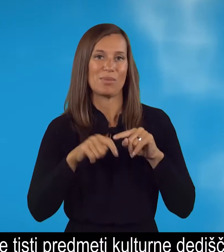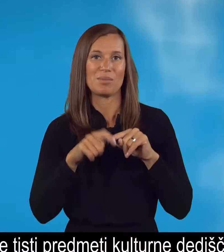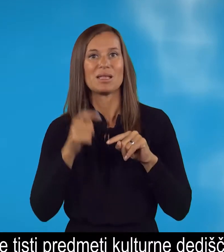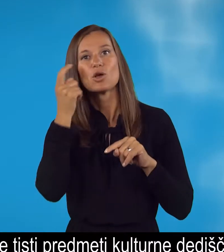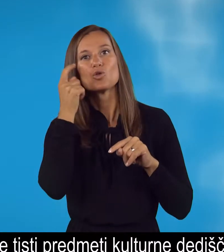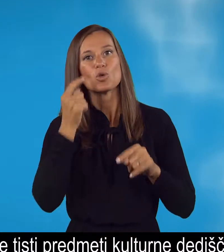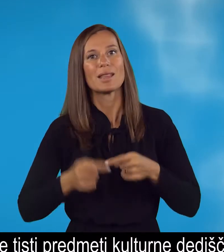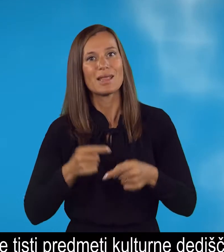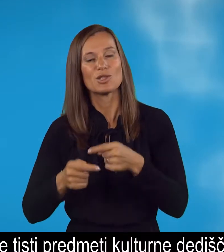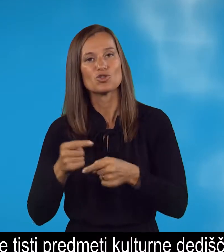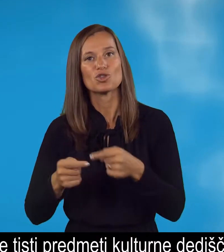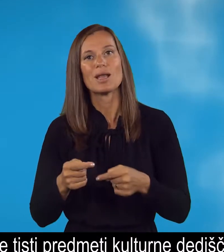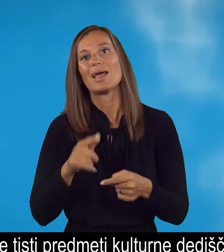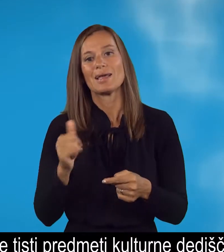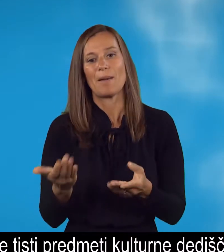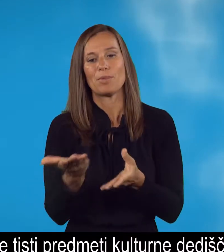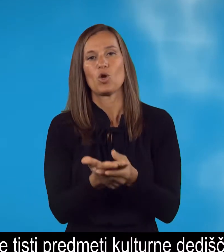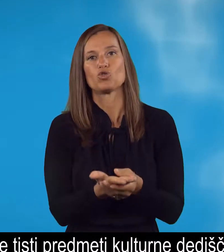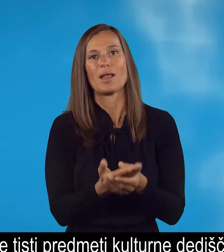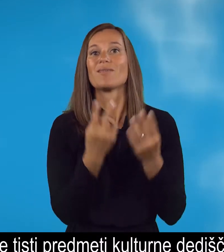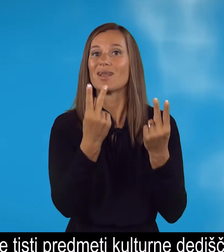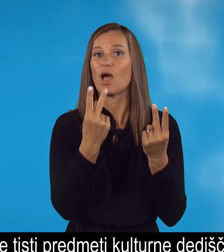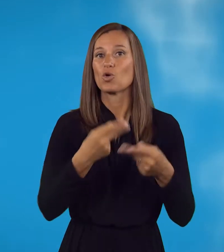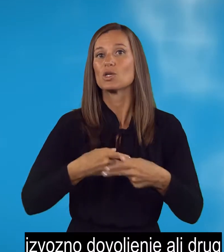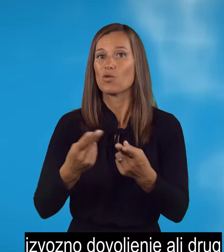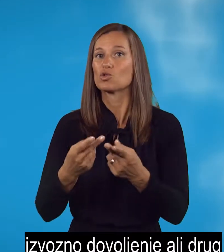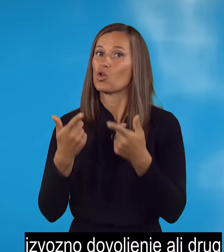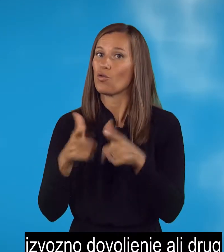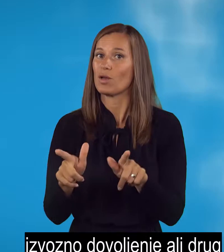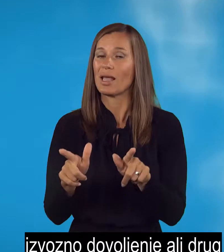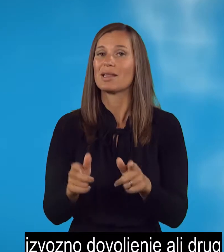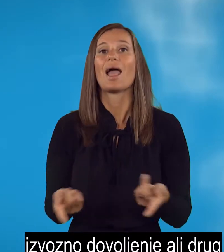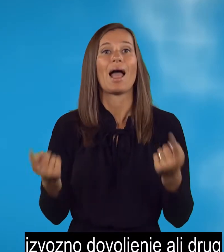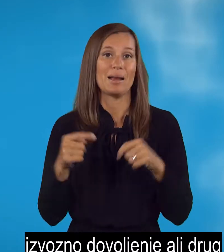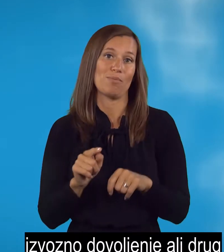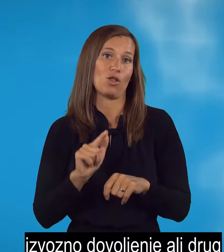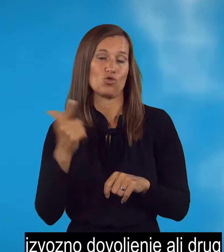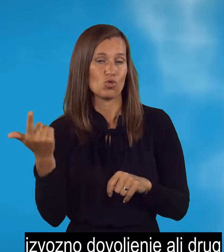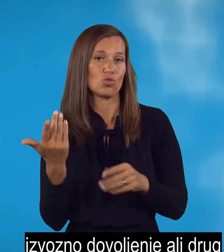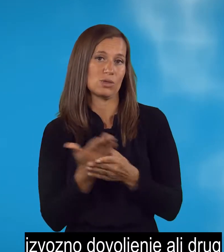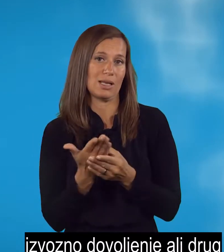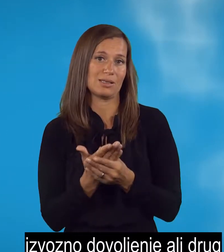predmeti kulturne dediščine, ki jim je priloženo veljavno izvozno dovoljenje ali drug ustrezen